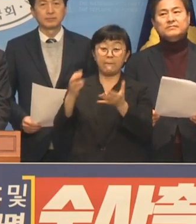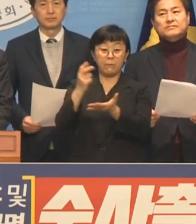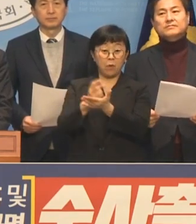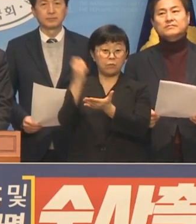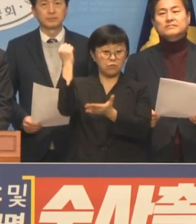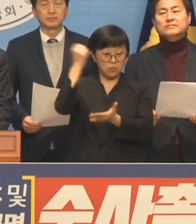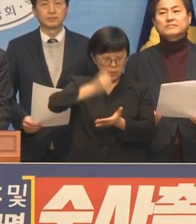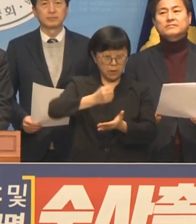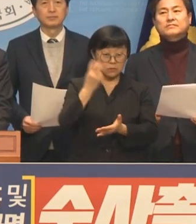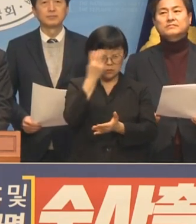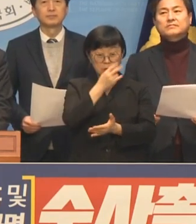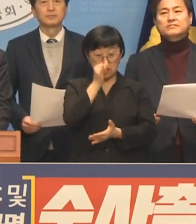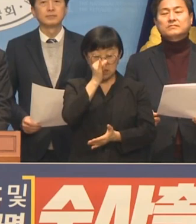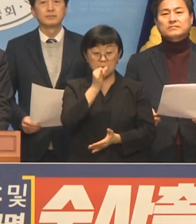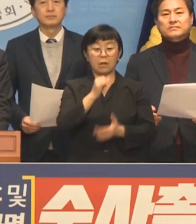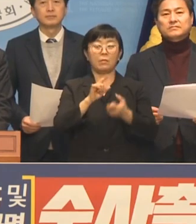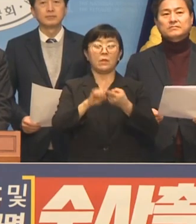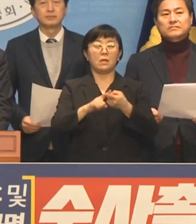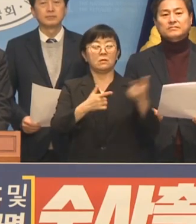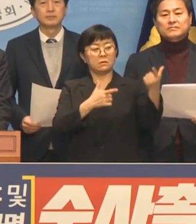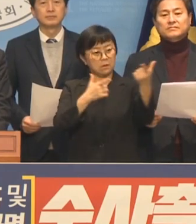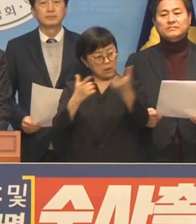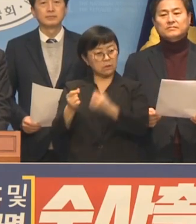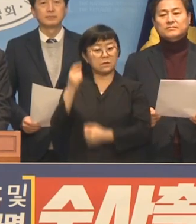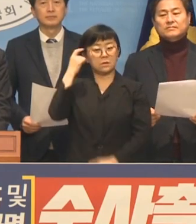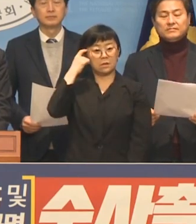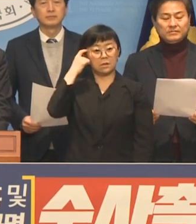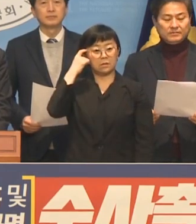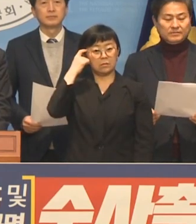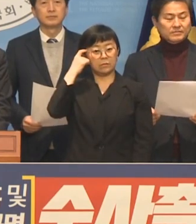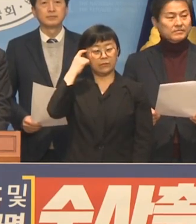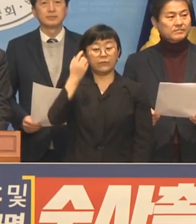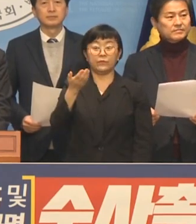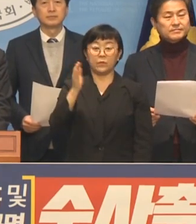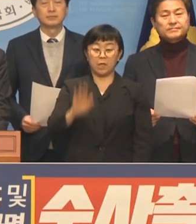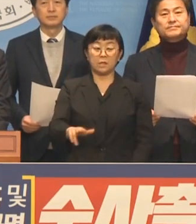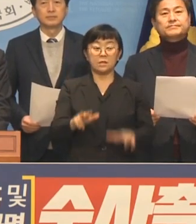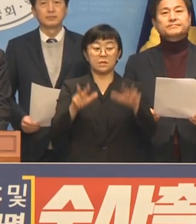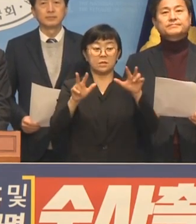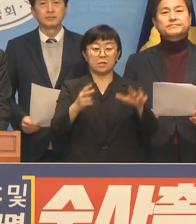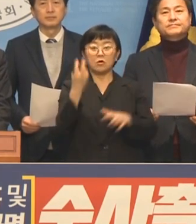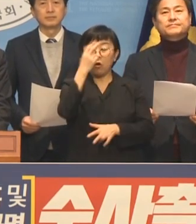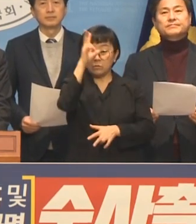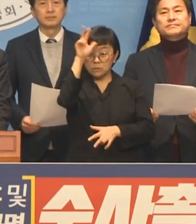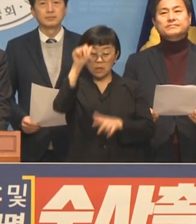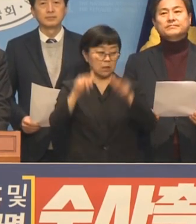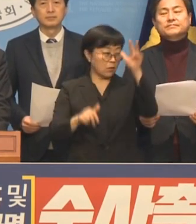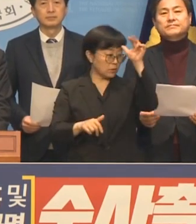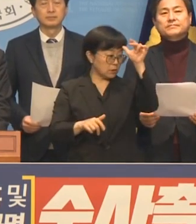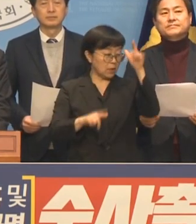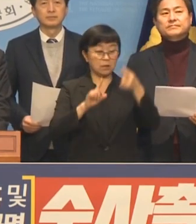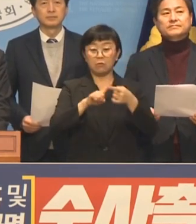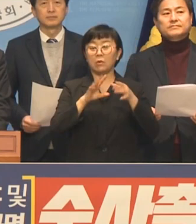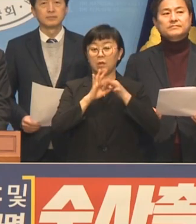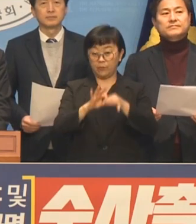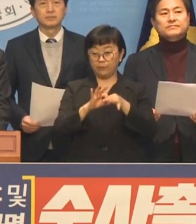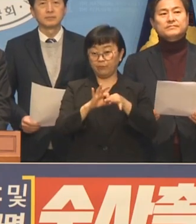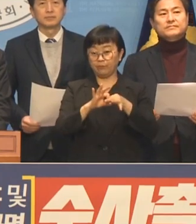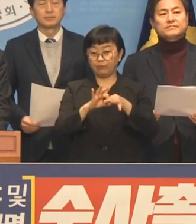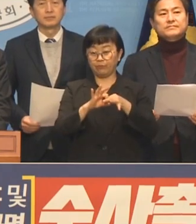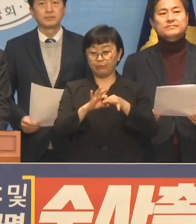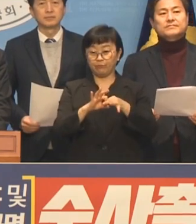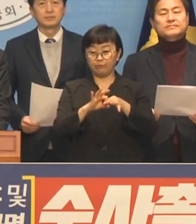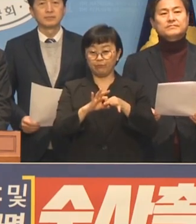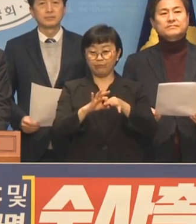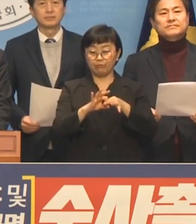이것에 대한 조사가 이루어진다고 다들 생각하시는 거거든요. 그러나 지금 검찰과 경찰은 이와 관련돼서